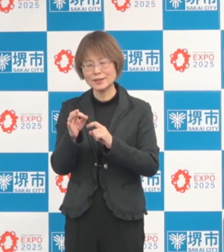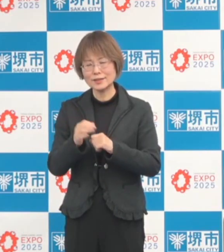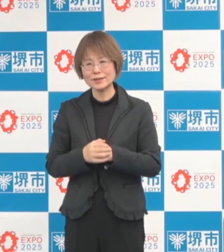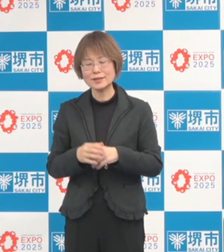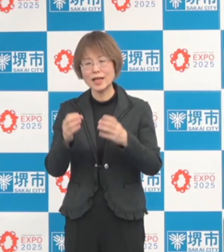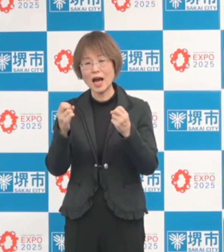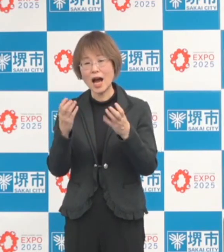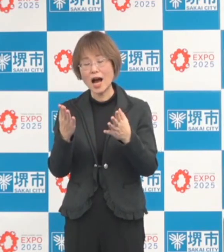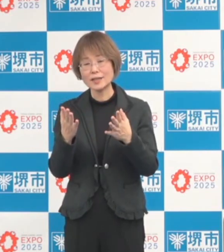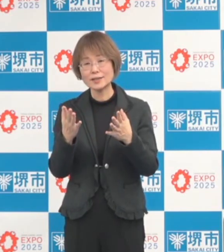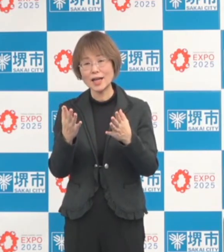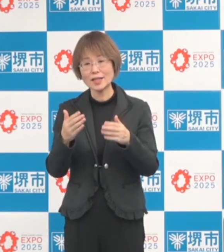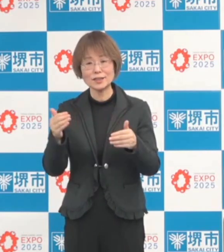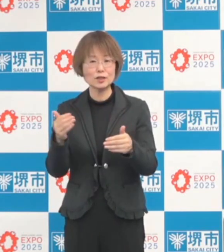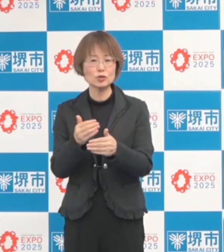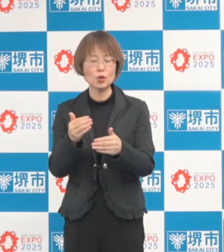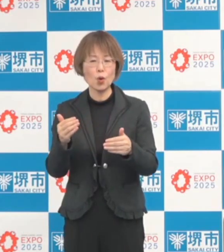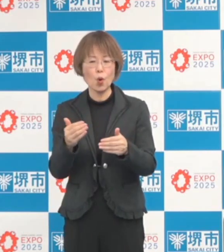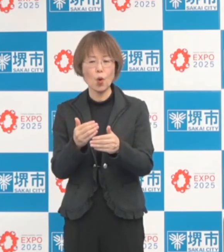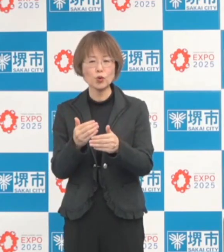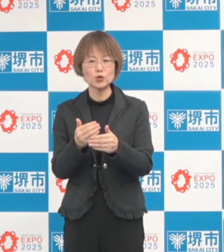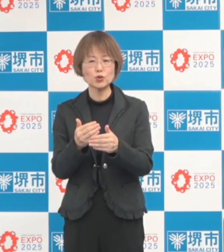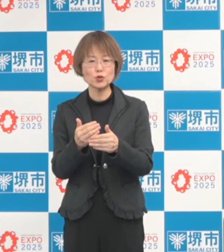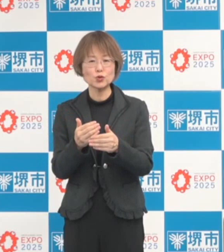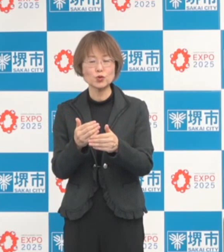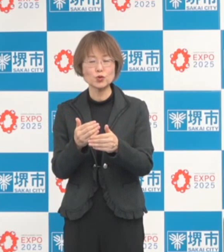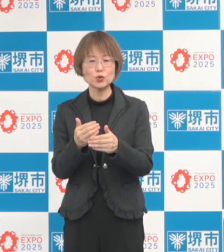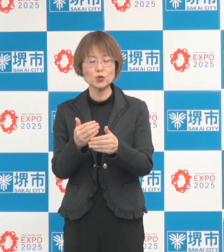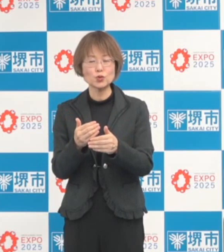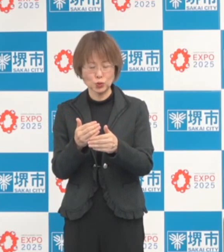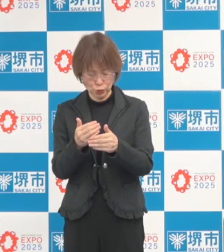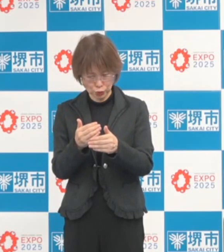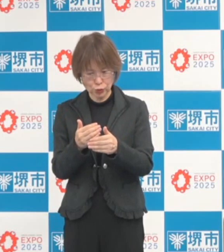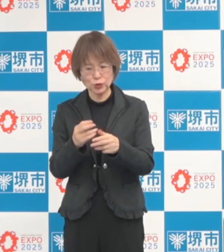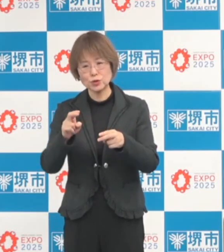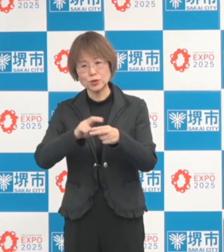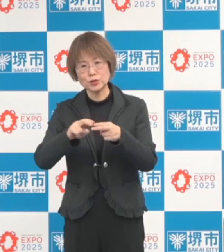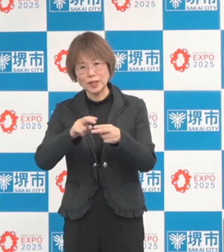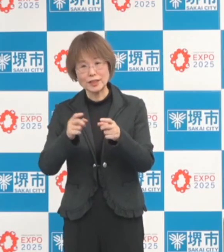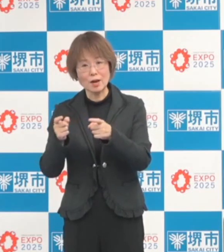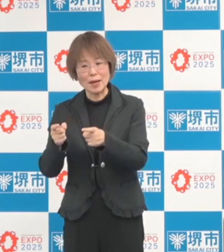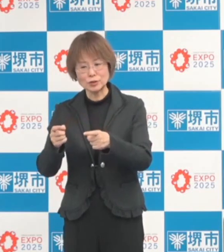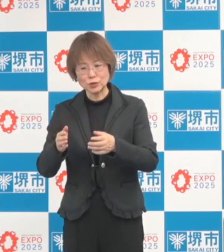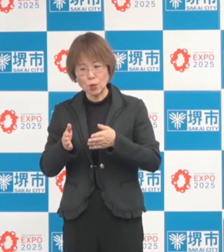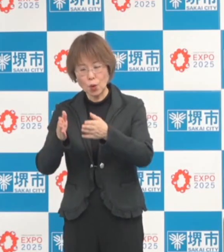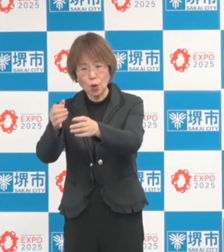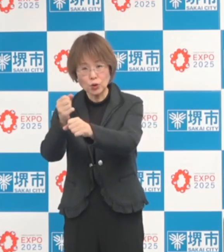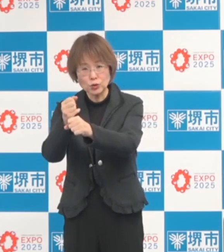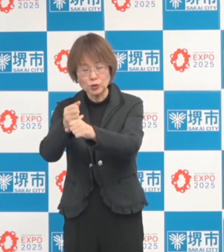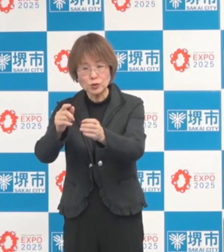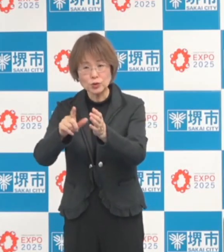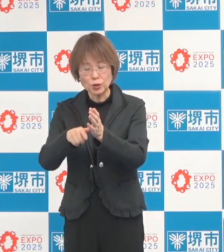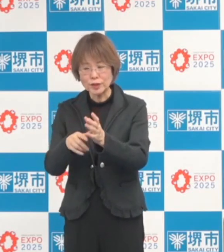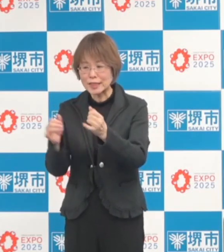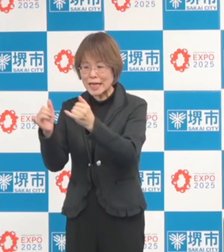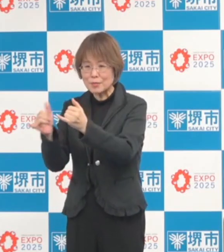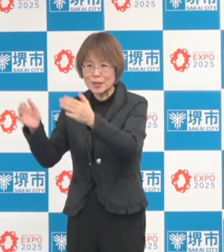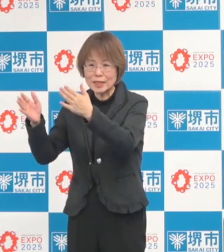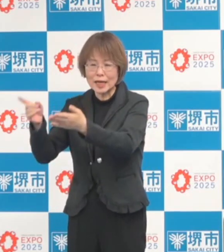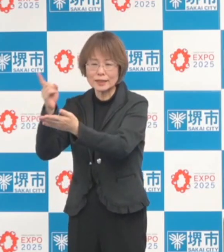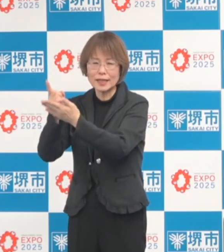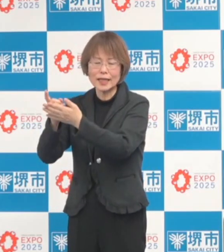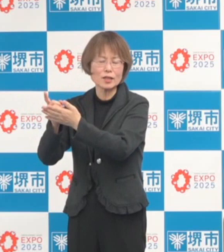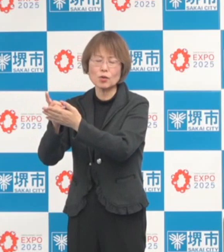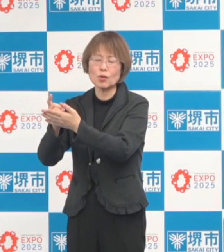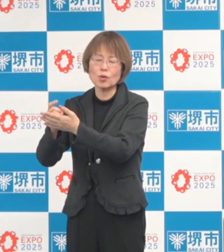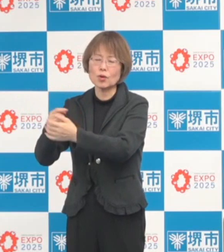交通もこの路線を引くときには全く民間だけの力ででき